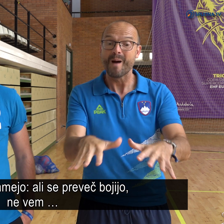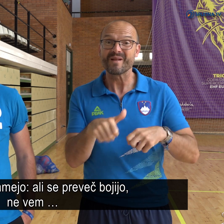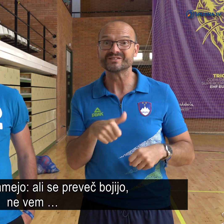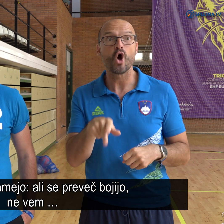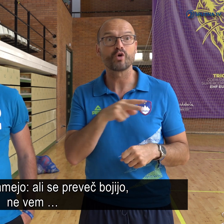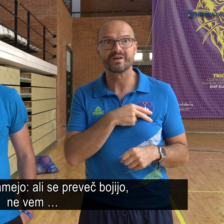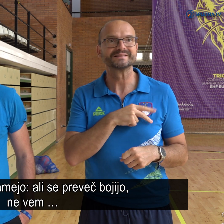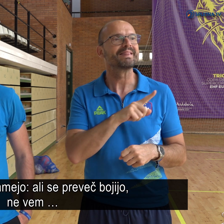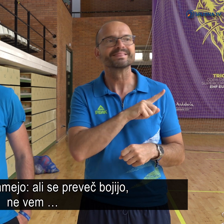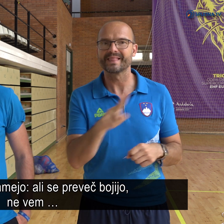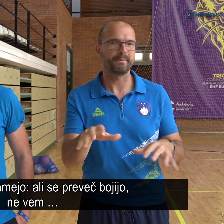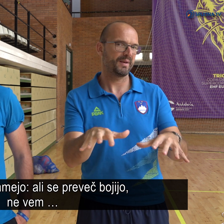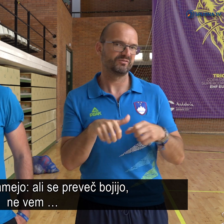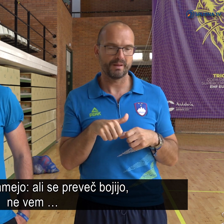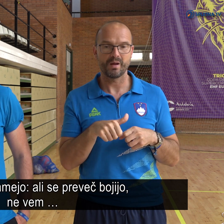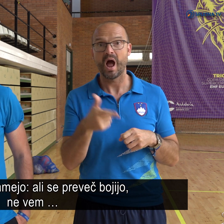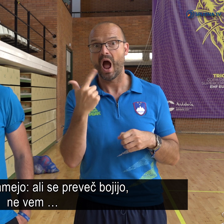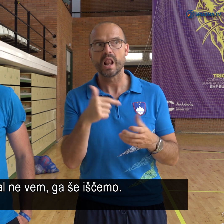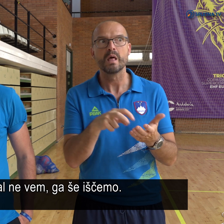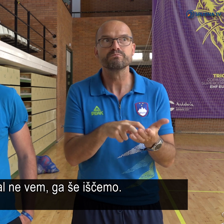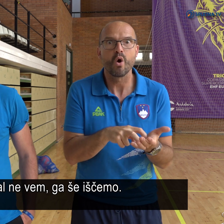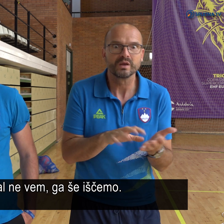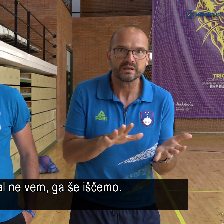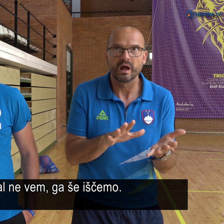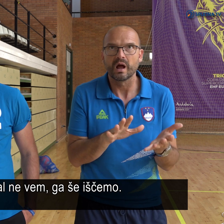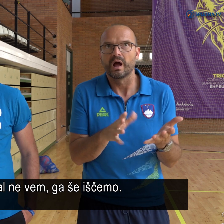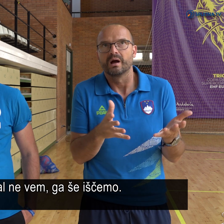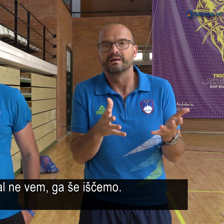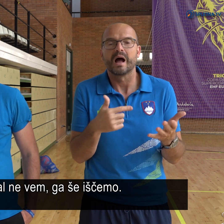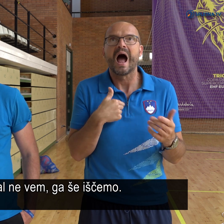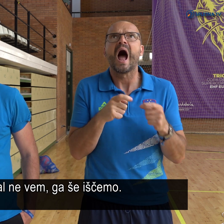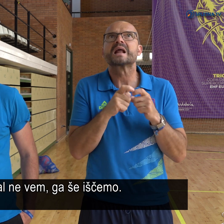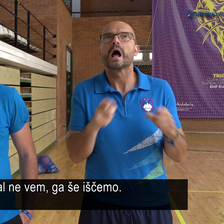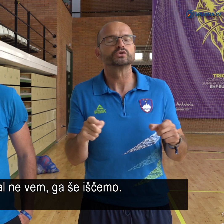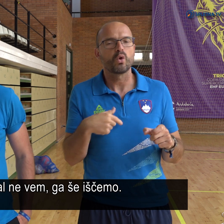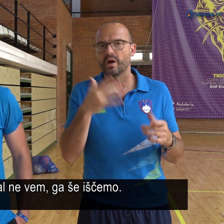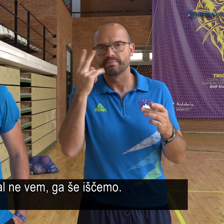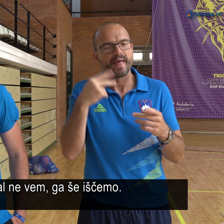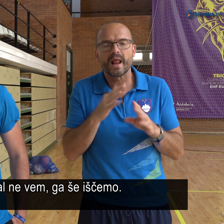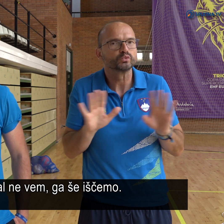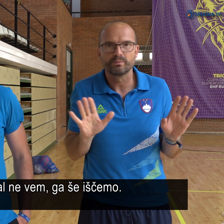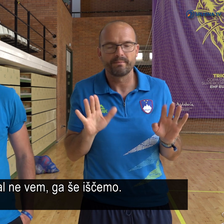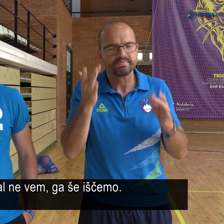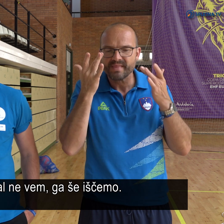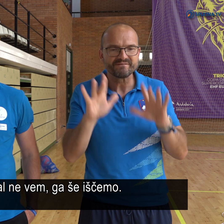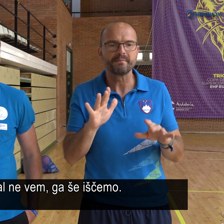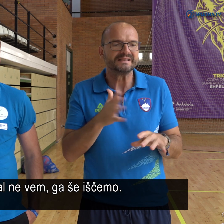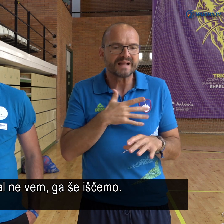prevzamejo ali se preveč bojijo, ne vem. Razloga žal ne znam. ne vem, ga še